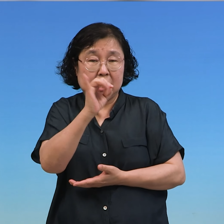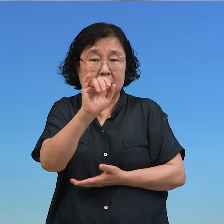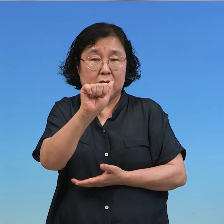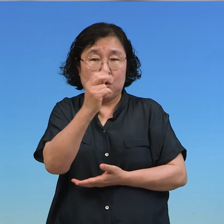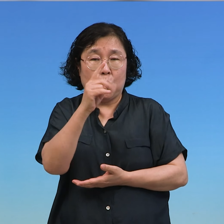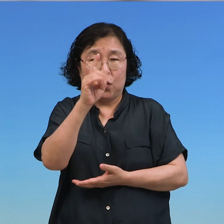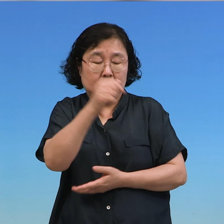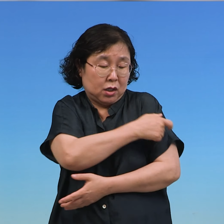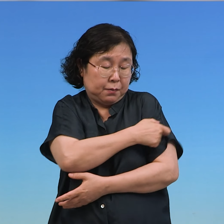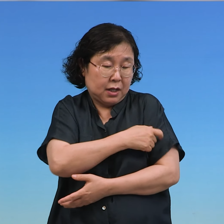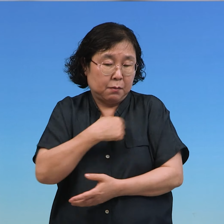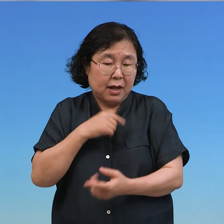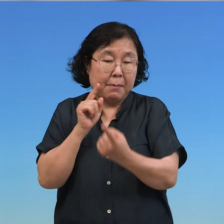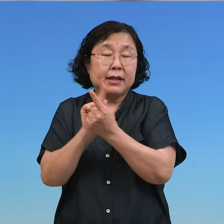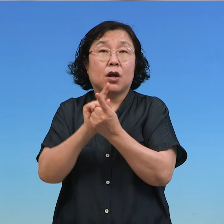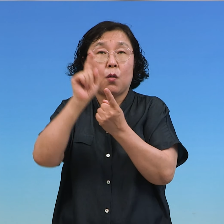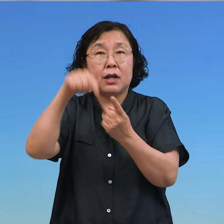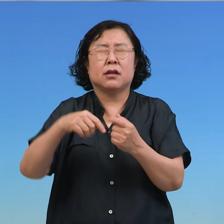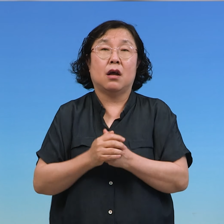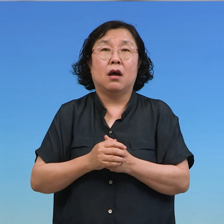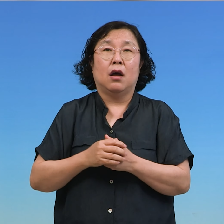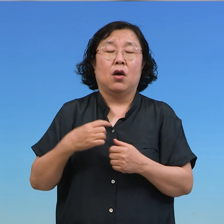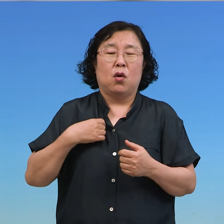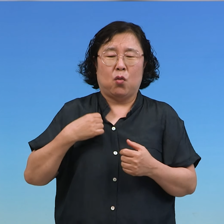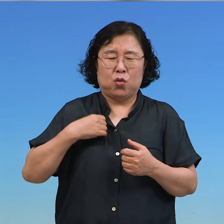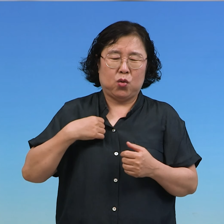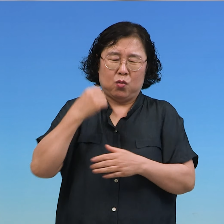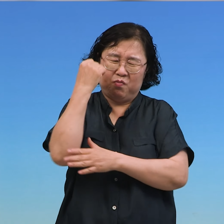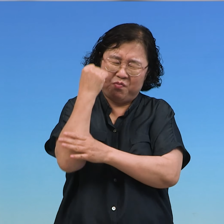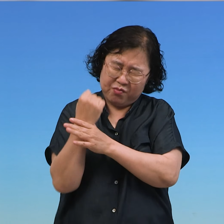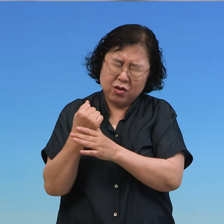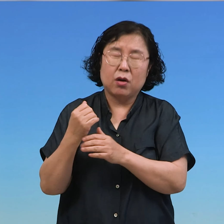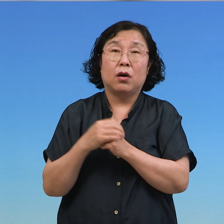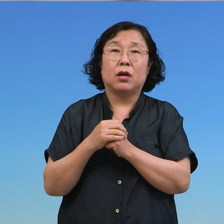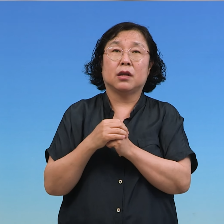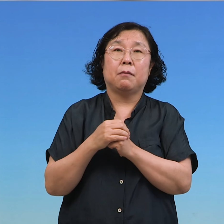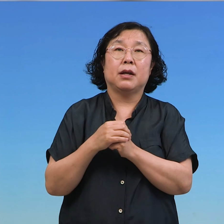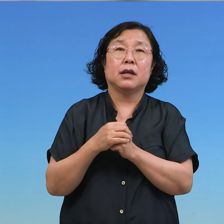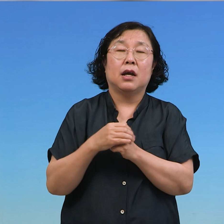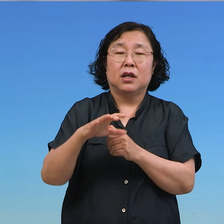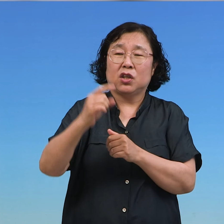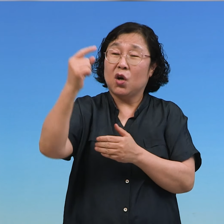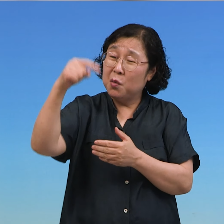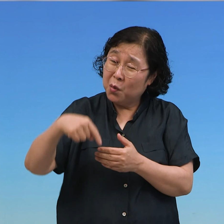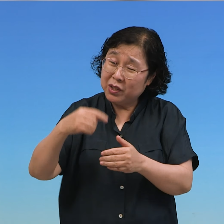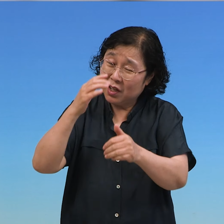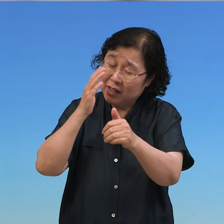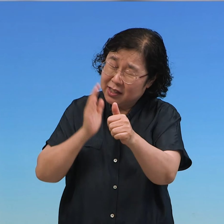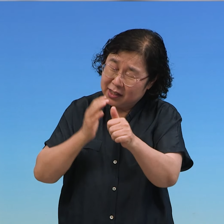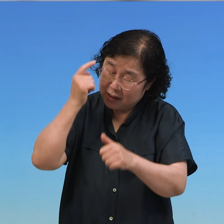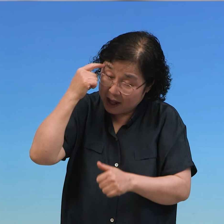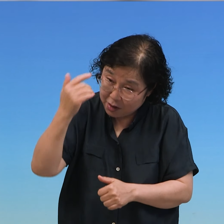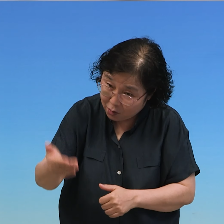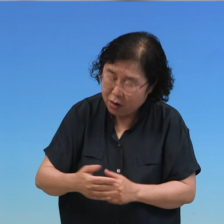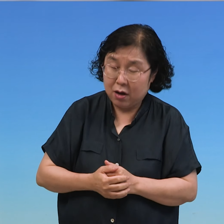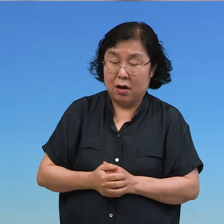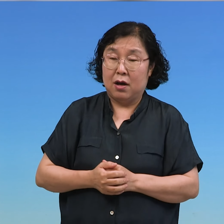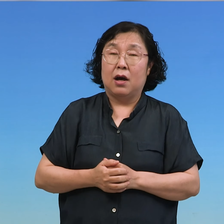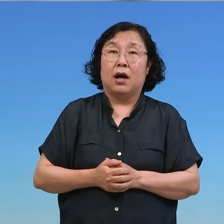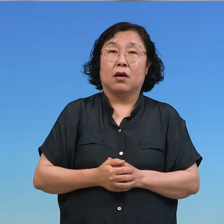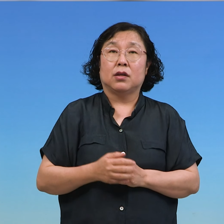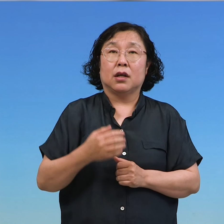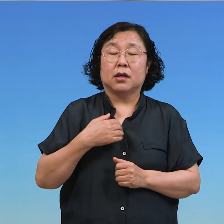다가오신 거예요 보니까 형색도 남노하고 그래서 처음 오셨군요 그러면서 그때부터